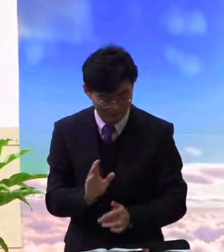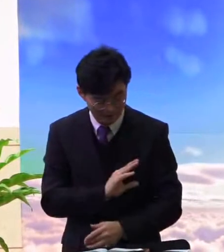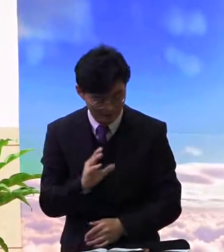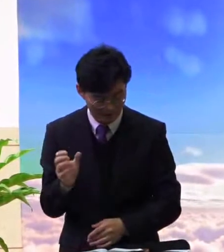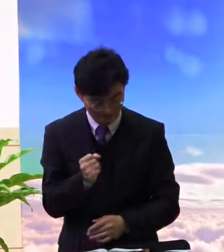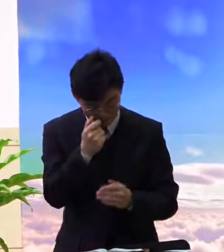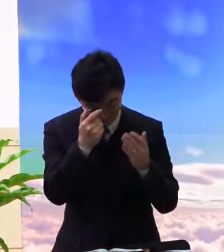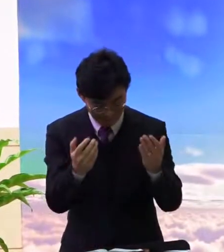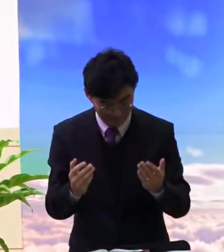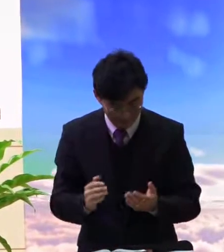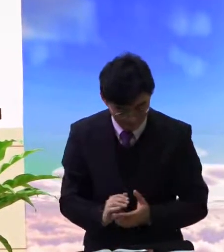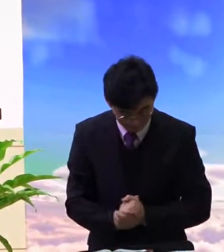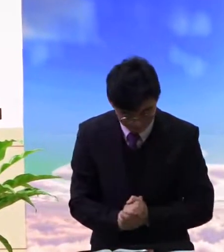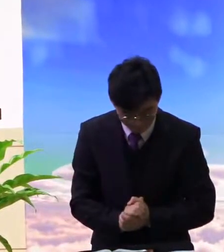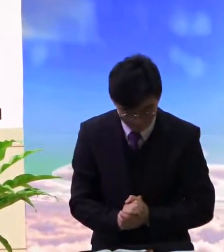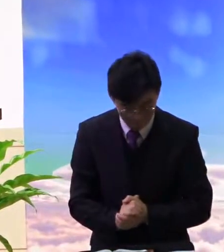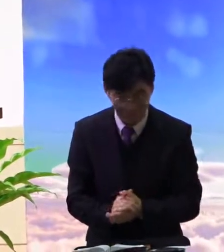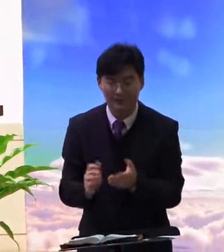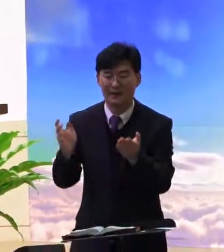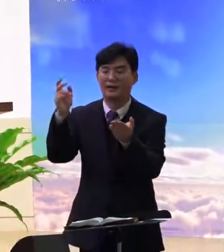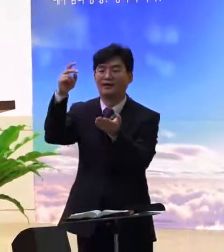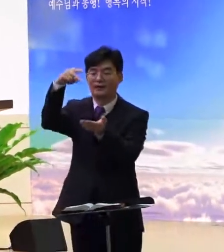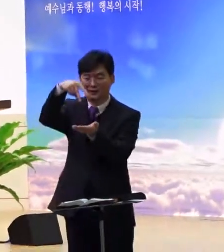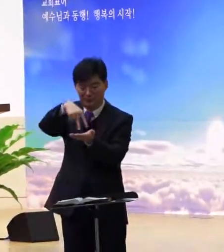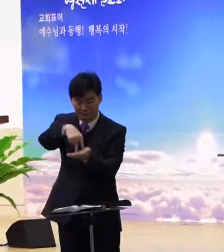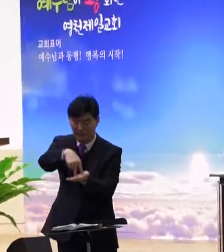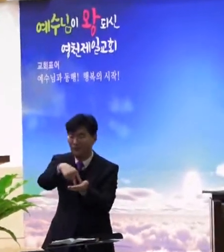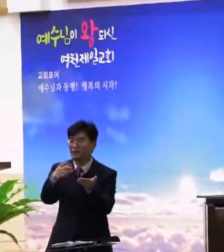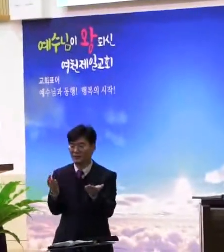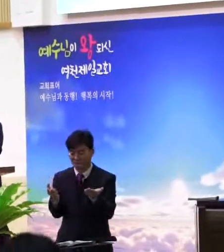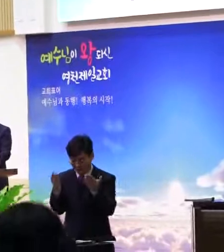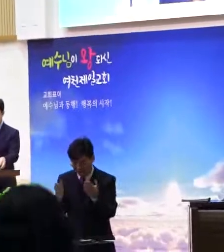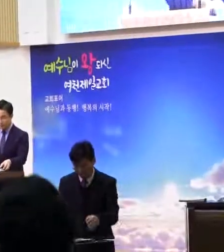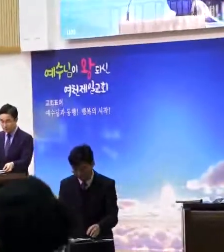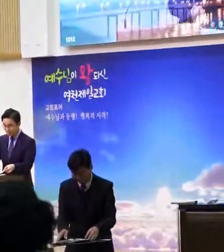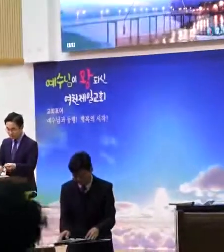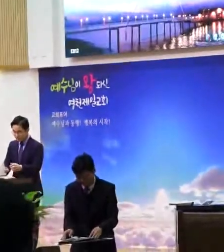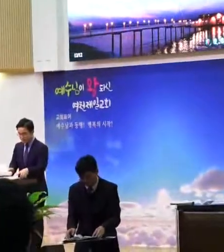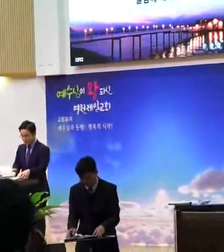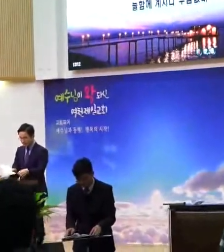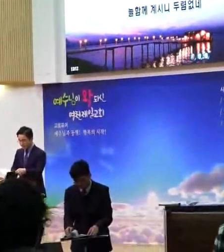아멘. 이제 다 같이 일어나셔서 결단 찬송을 부르겠습니다.